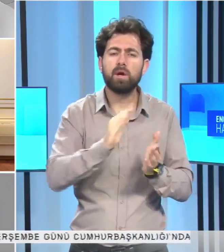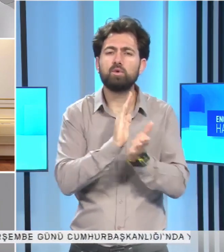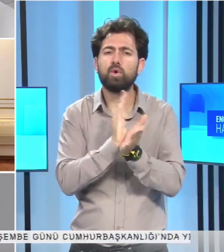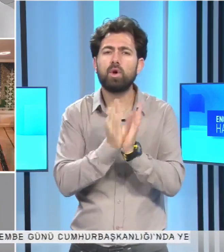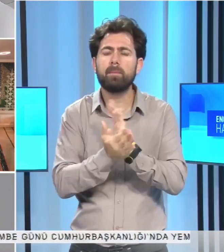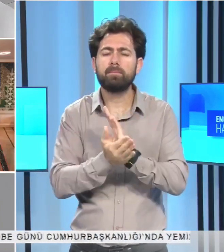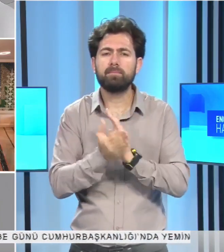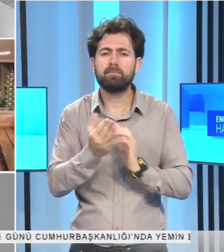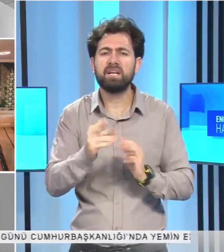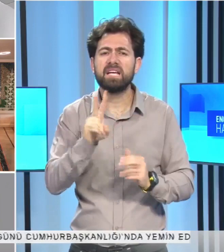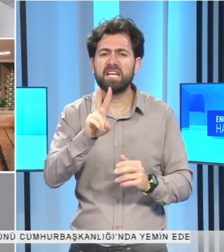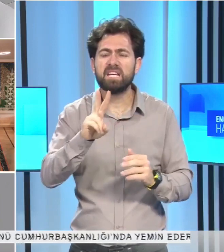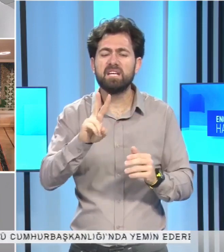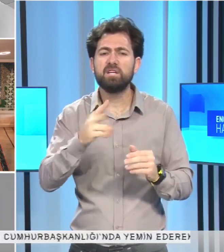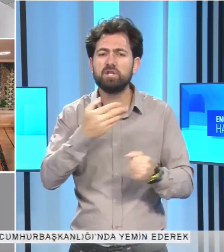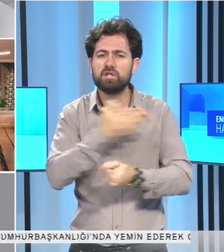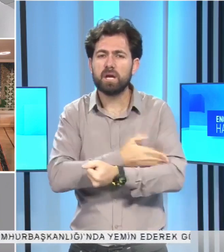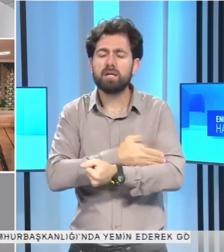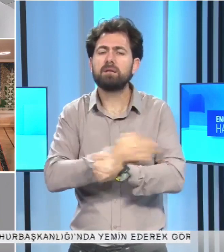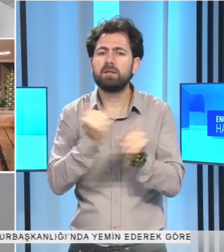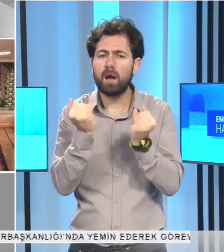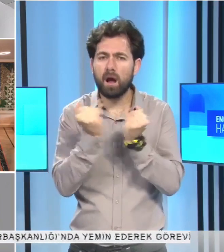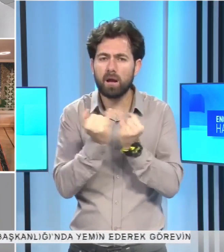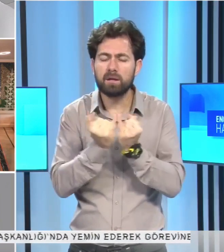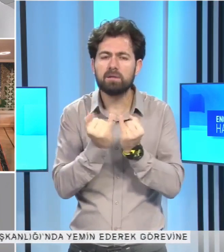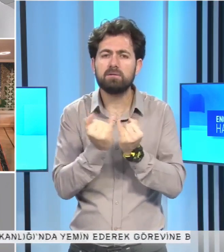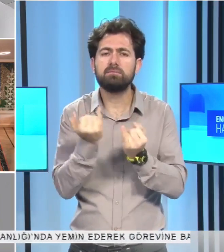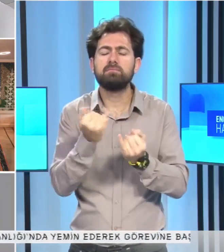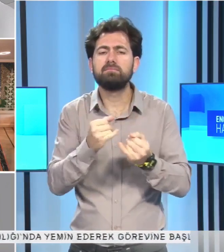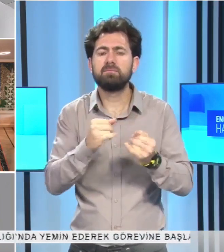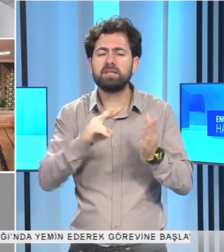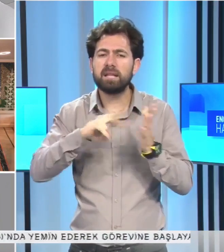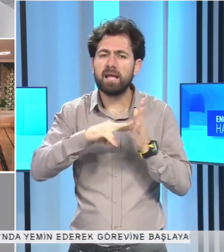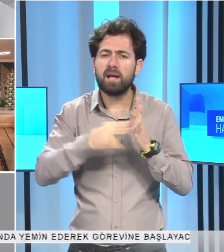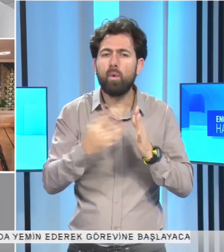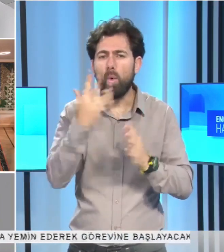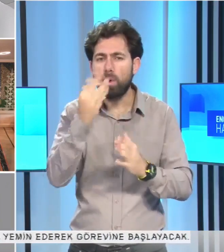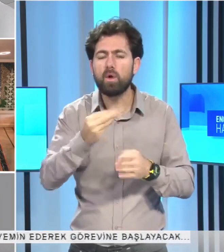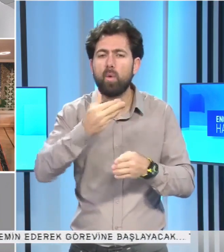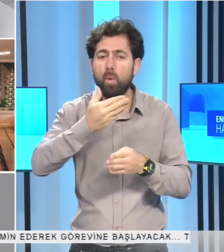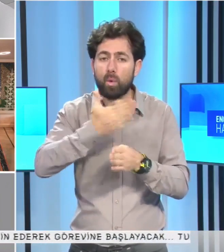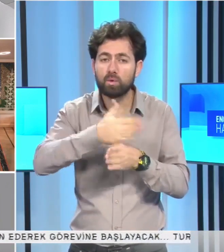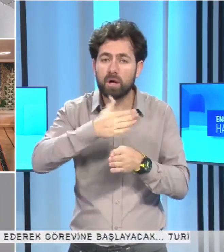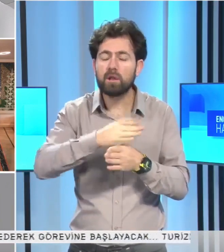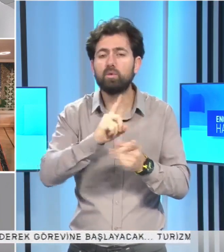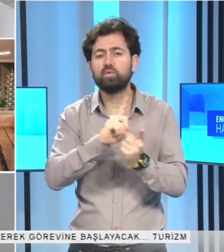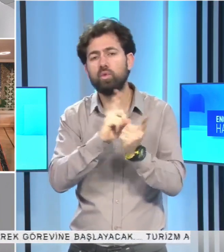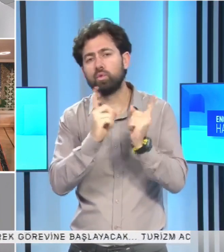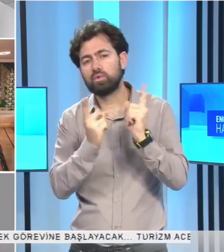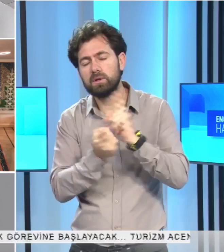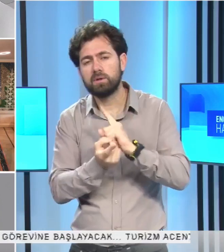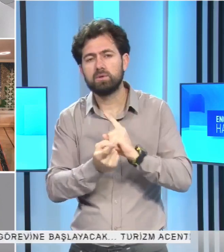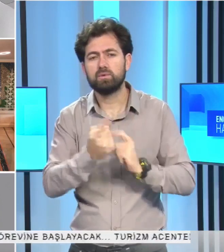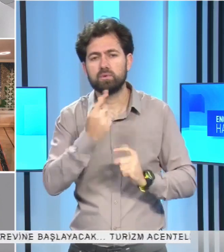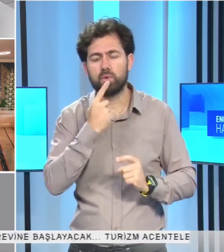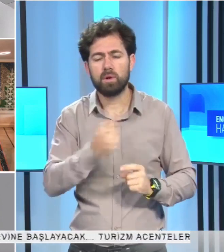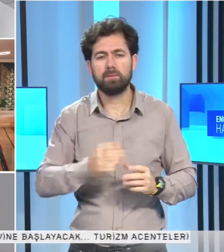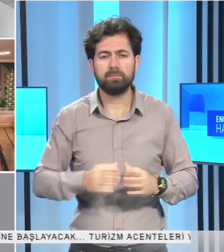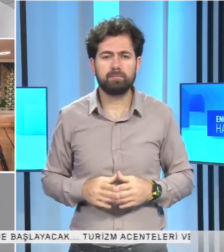önümüzdeki dönemde iki şehrin kardeşliğini stratejik ortaklığa dönüştüreceklerini ifade etti.